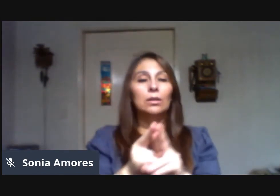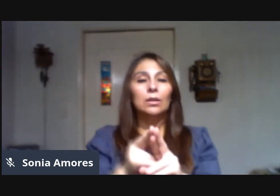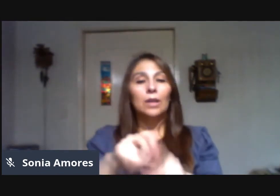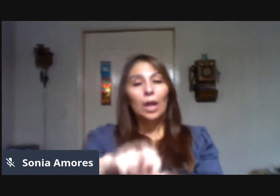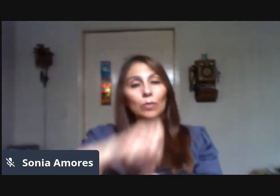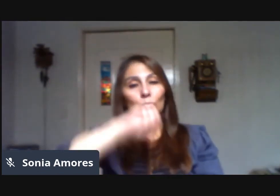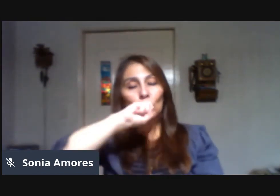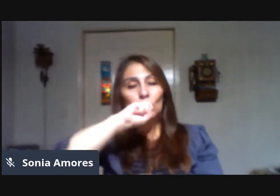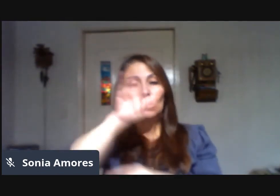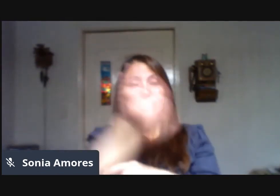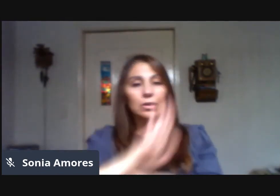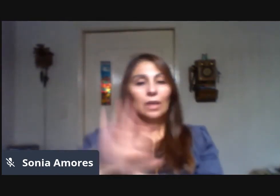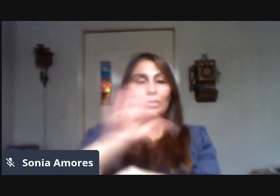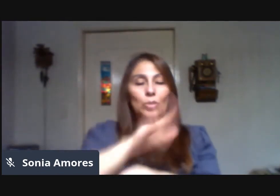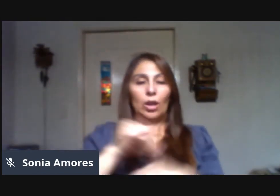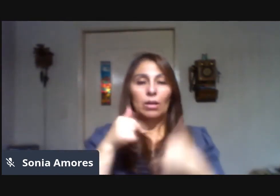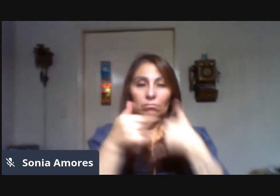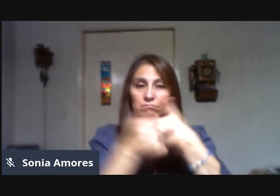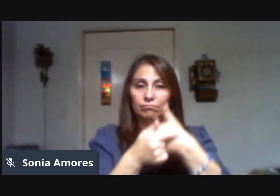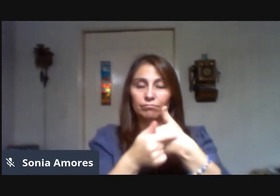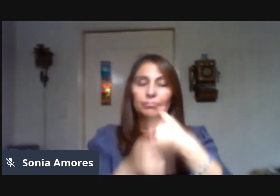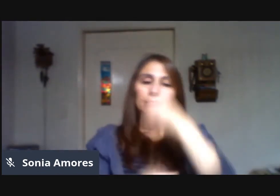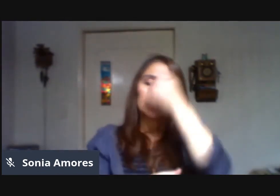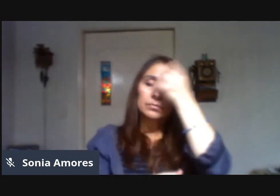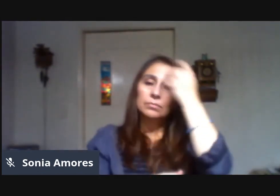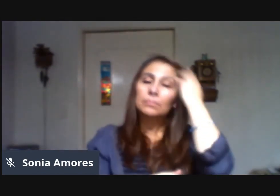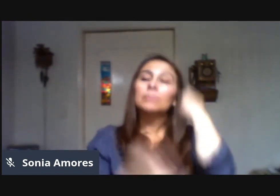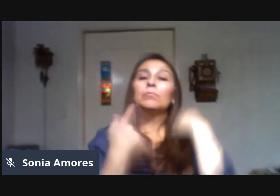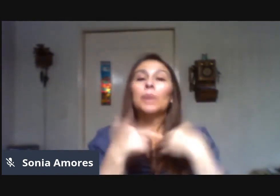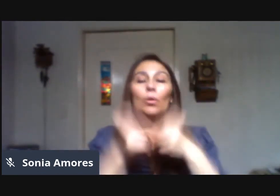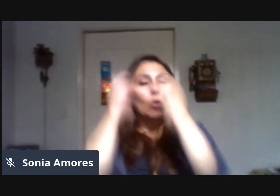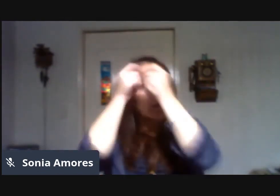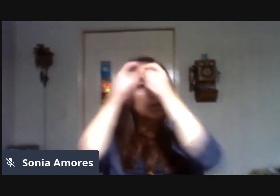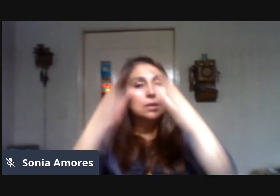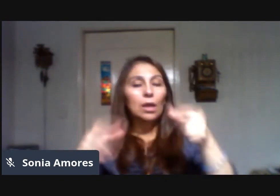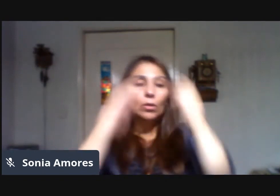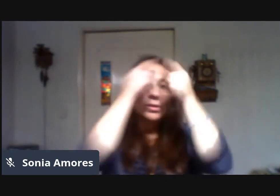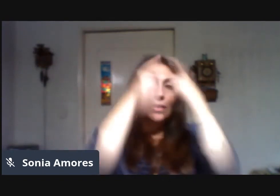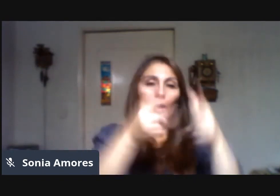Pero en cualquier caso, ambos tipos de estados son estados patriarcales.